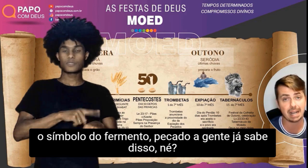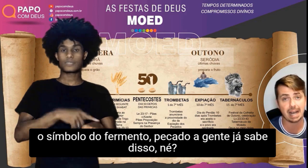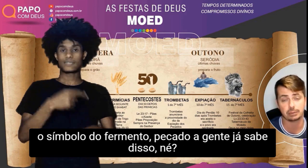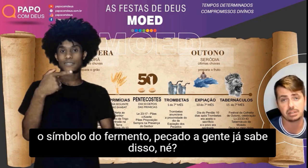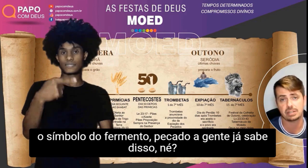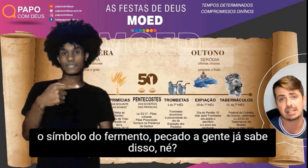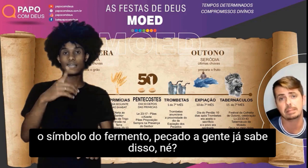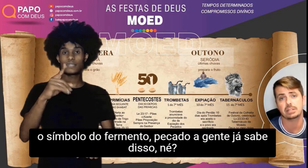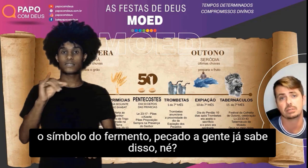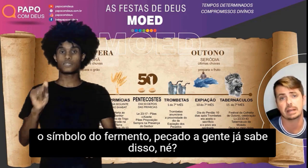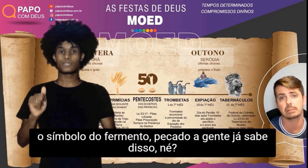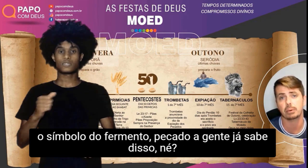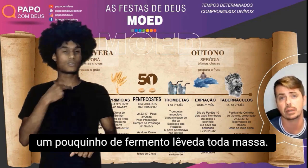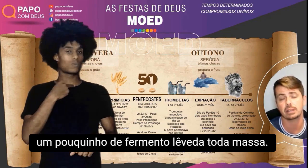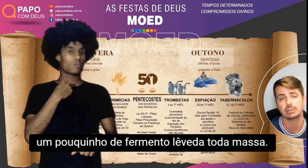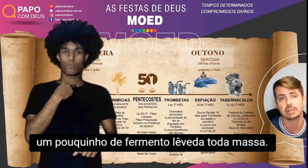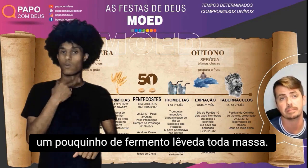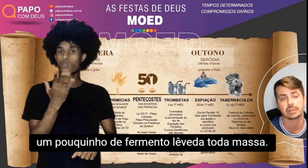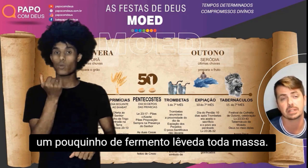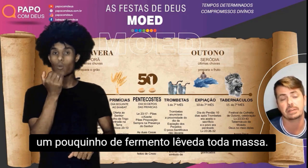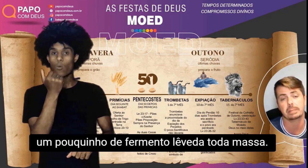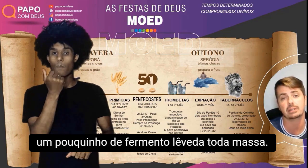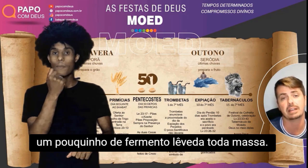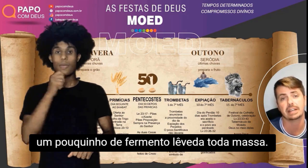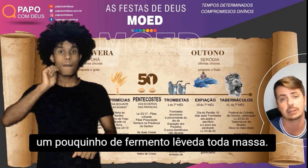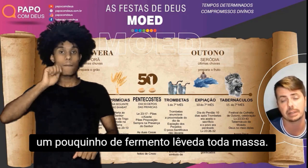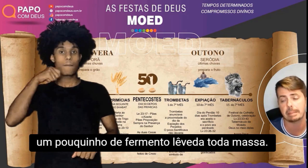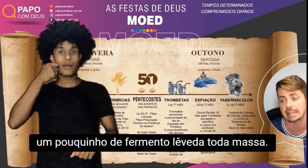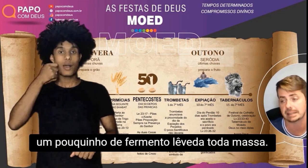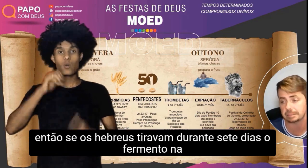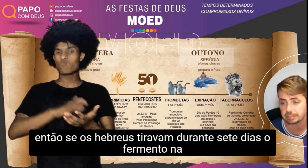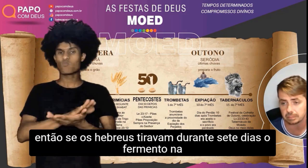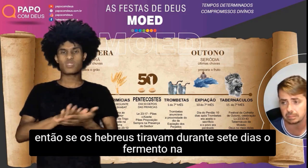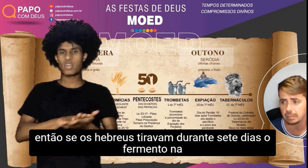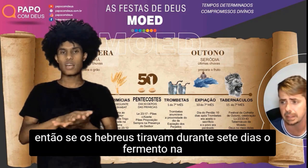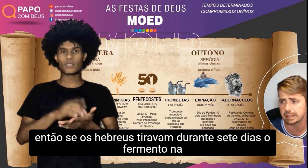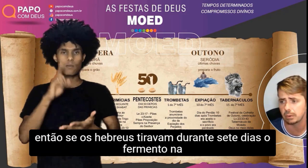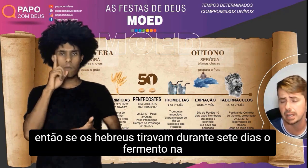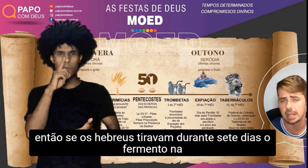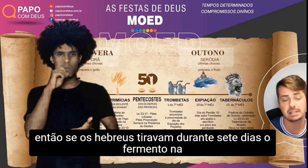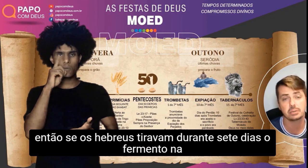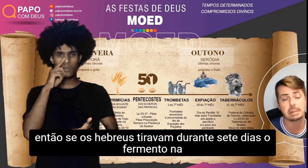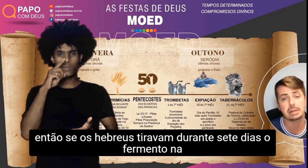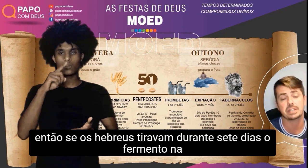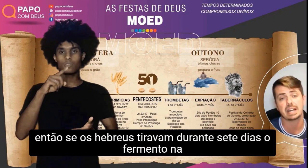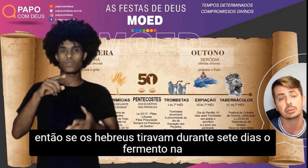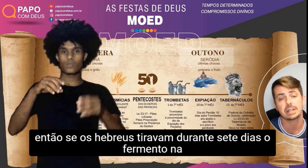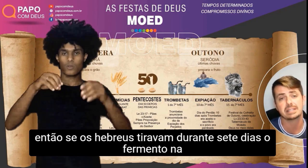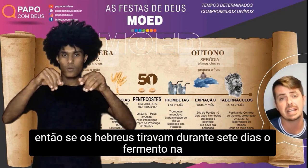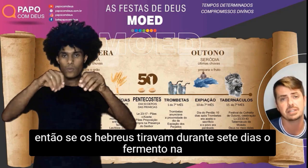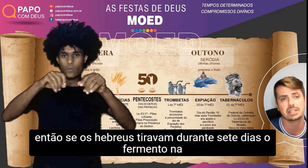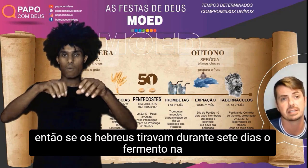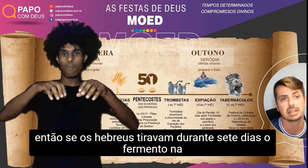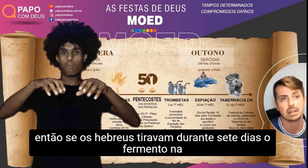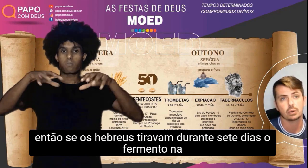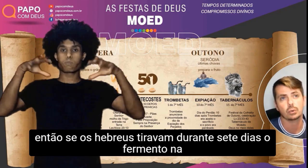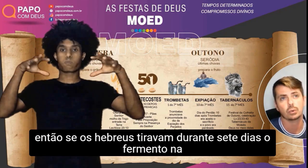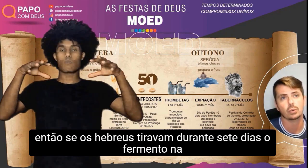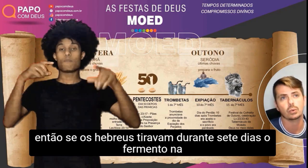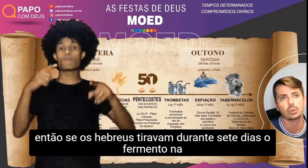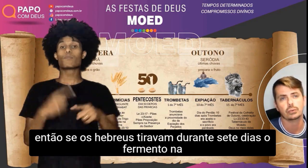fermento? Pecado, a gente já sabe disso, né? Um pouquinho de fermento leveda toda a massa. Então, se os hebreus tiravam durante 7